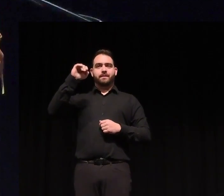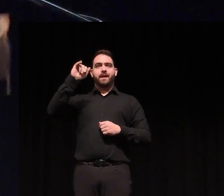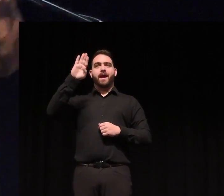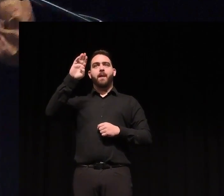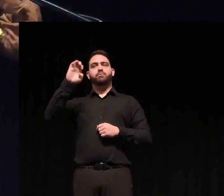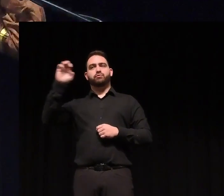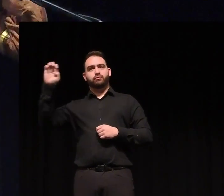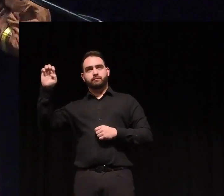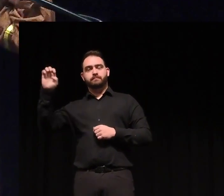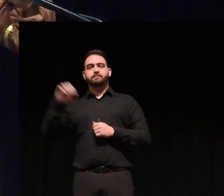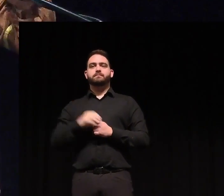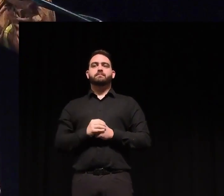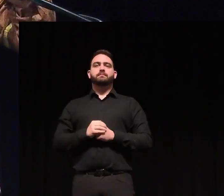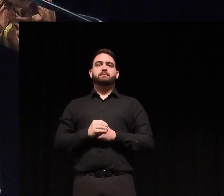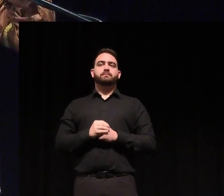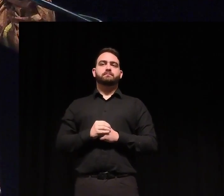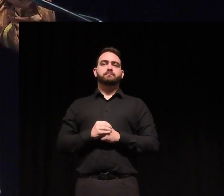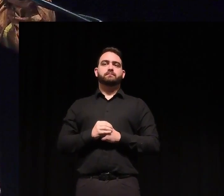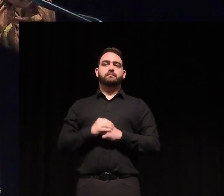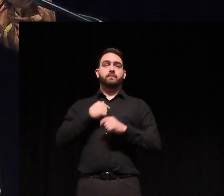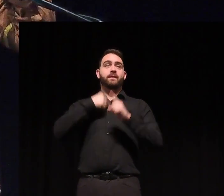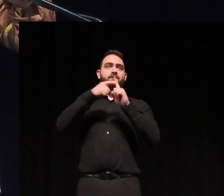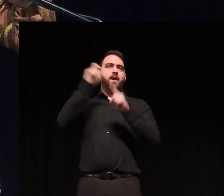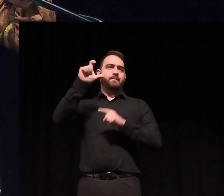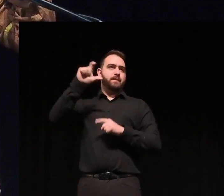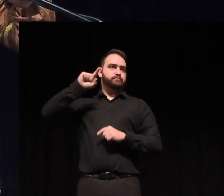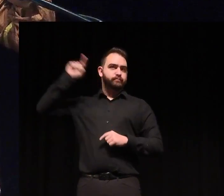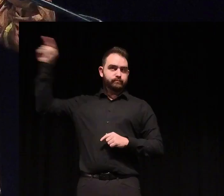Abénaki, ça vient du Québec.